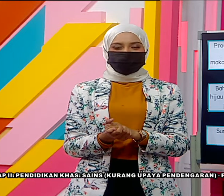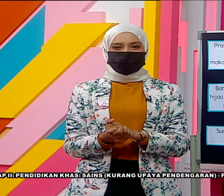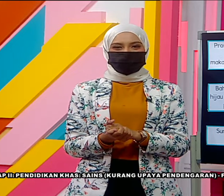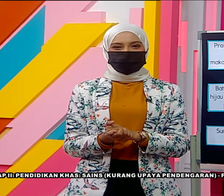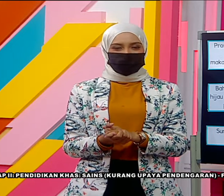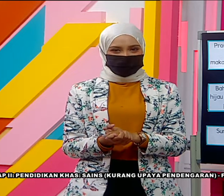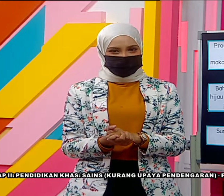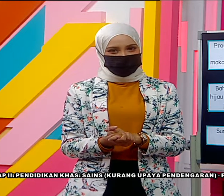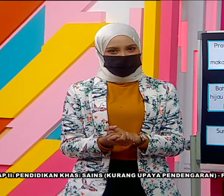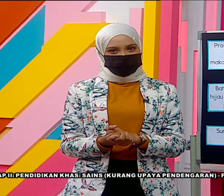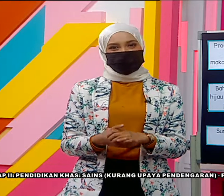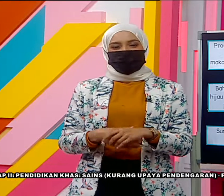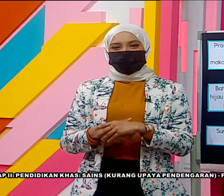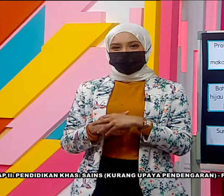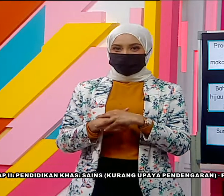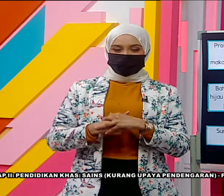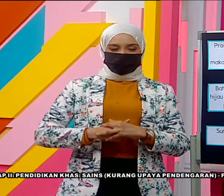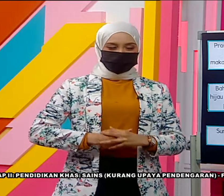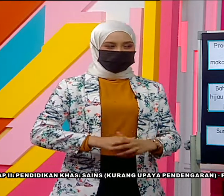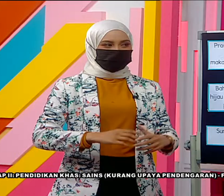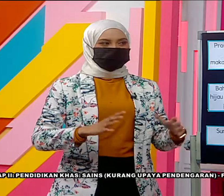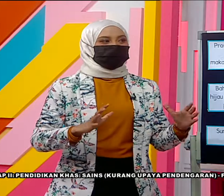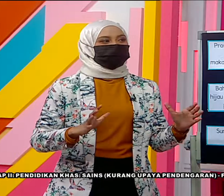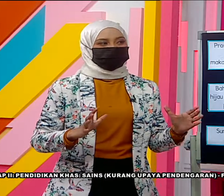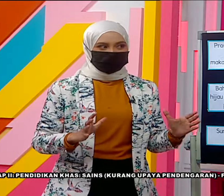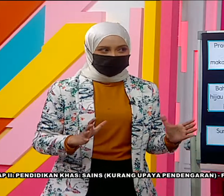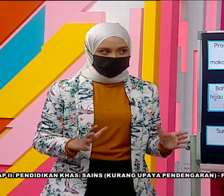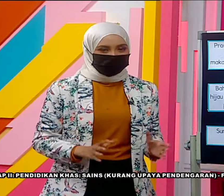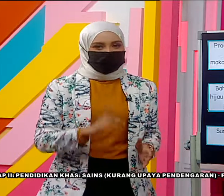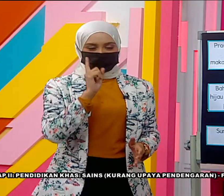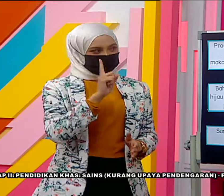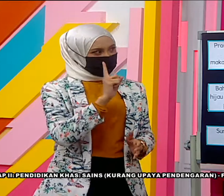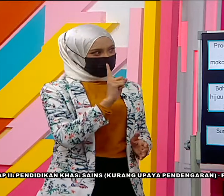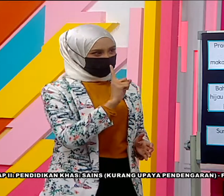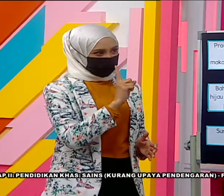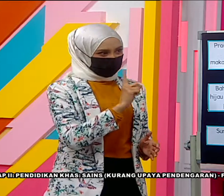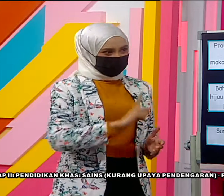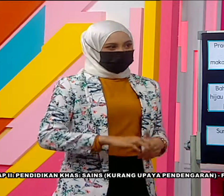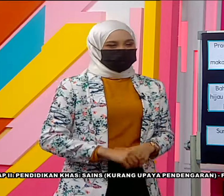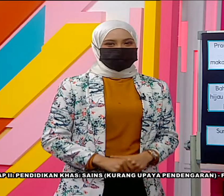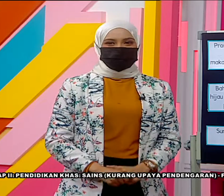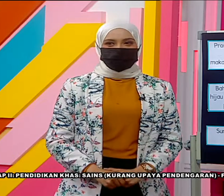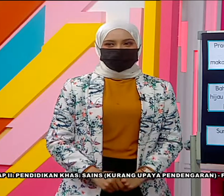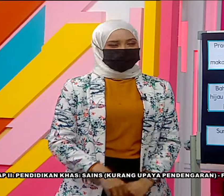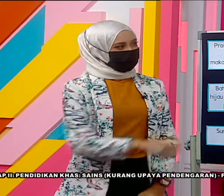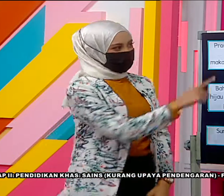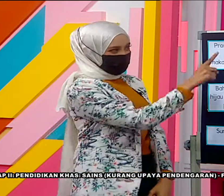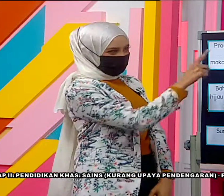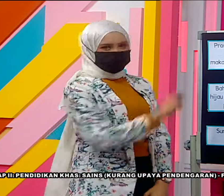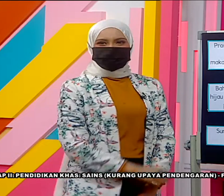Seven official Malaysia CVT kita sudah berada di segmen yang terakhir Tapi sebelum tuh saya gua ditinggalkan quisque